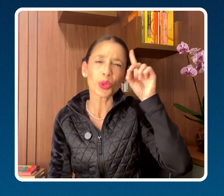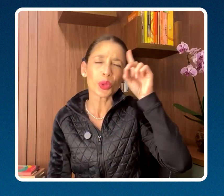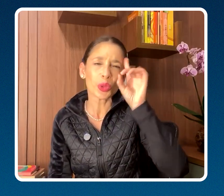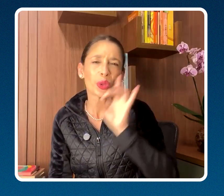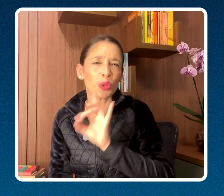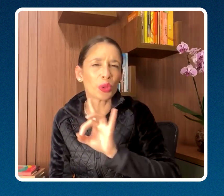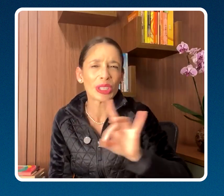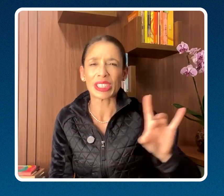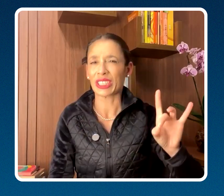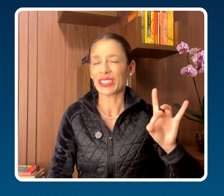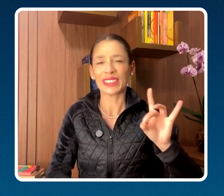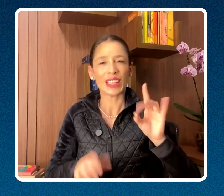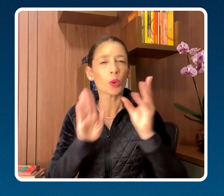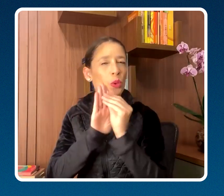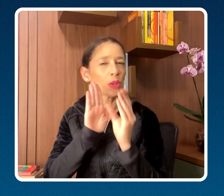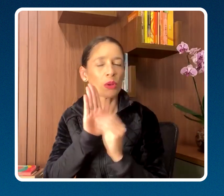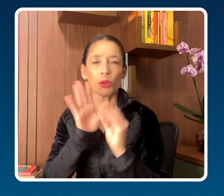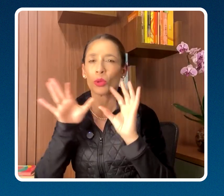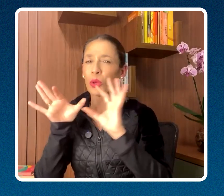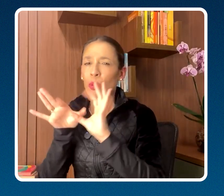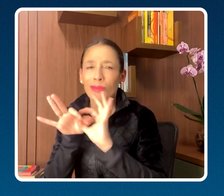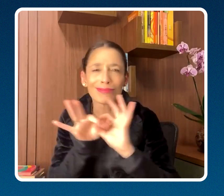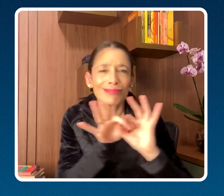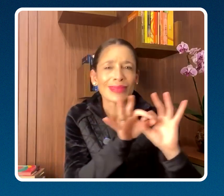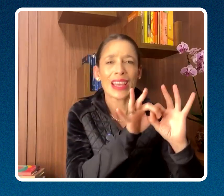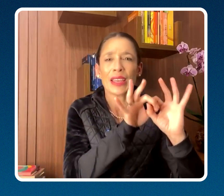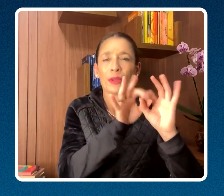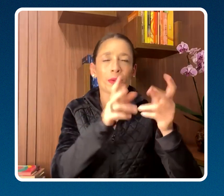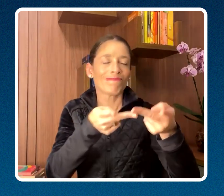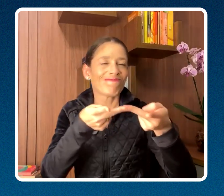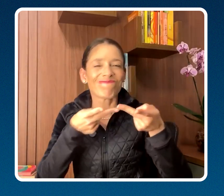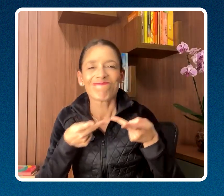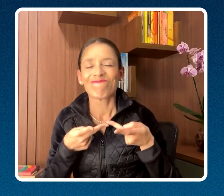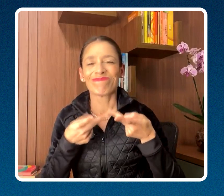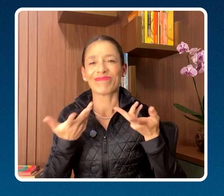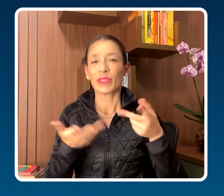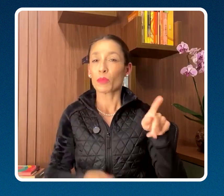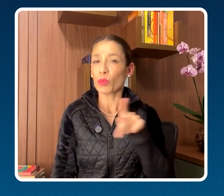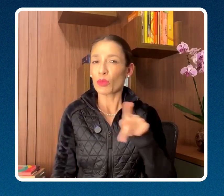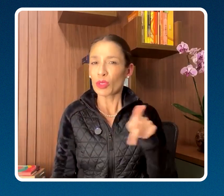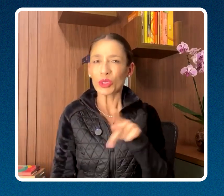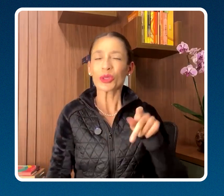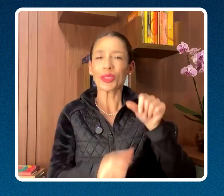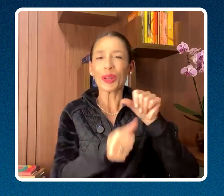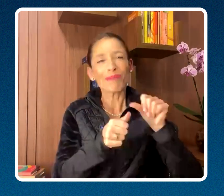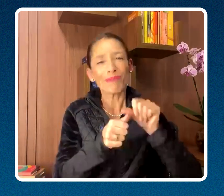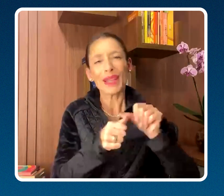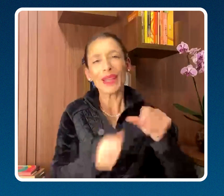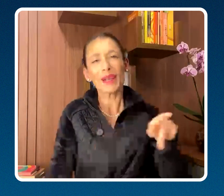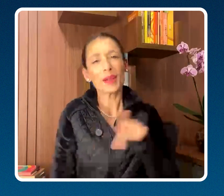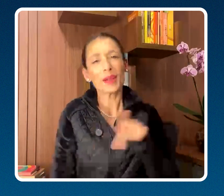Tudo muito conectado, tudo muito bem recebido, desde a professora Paty, a